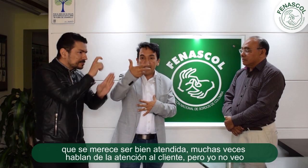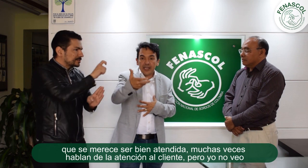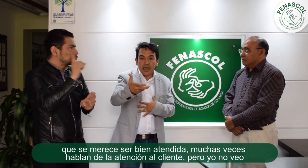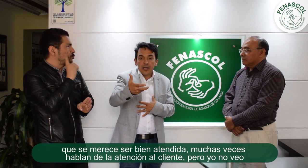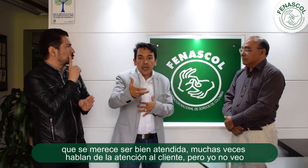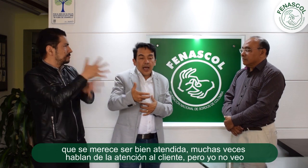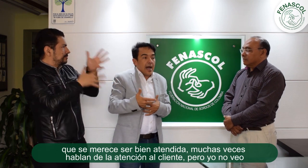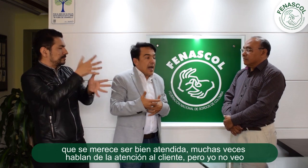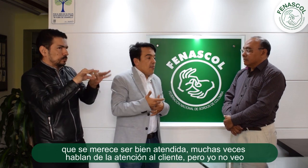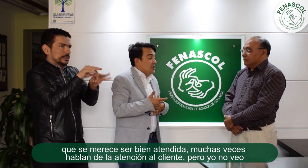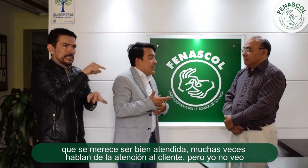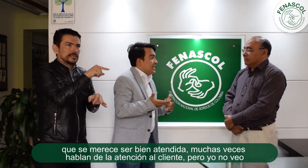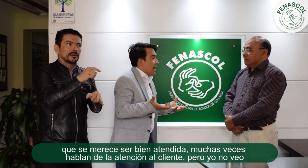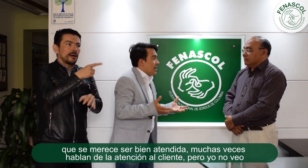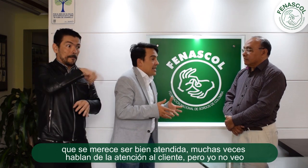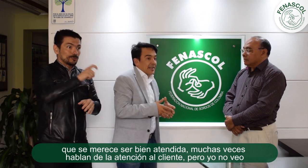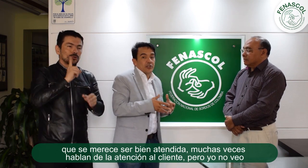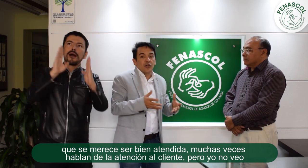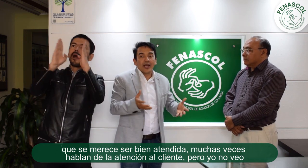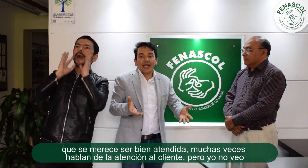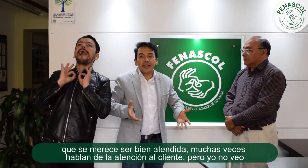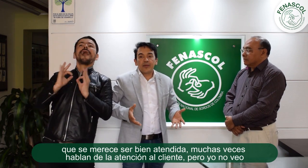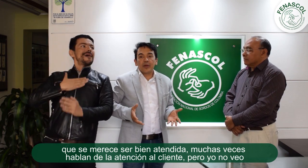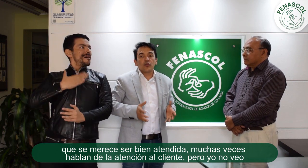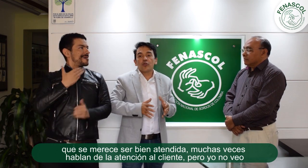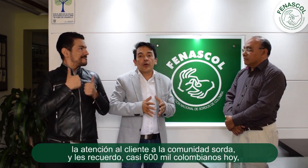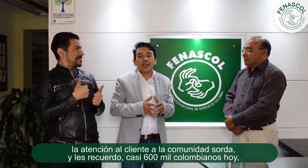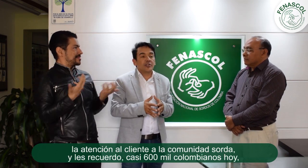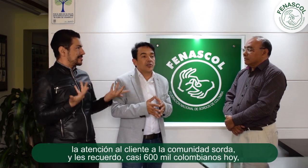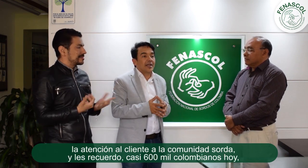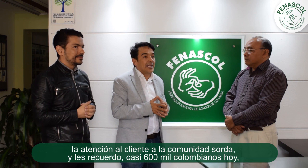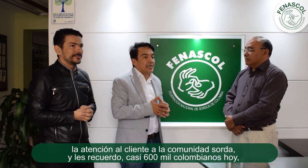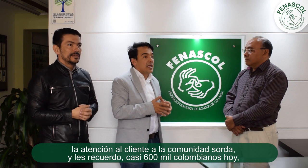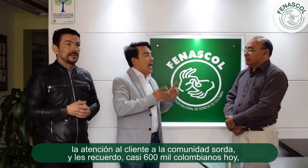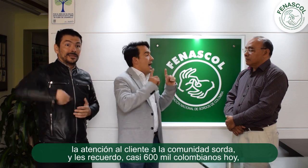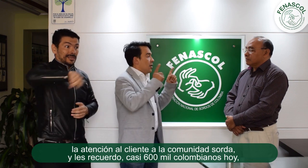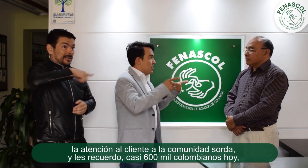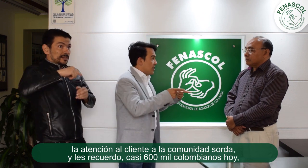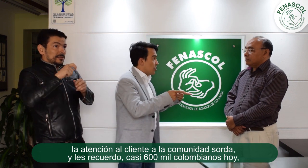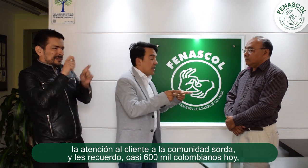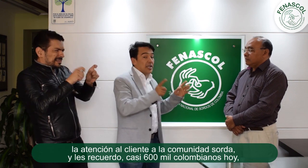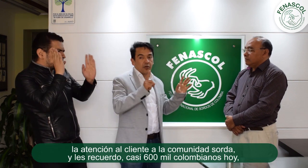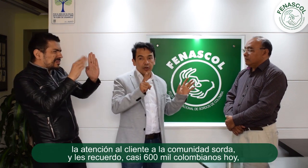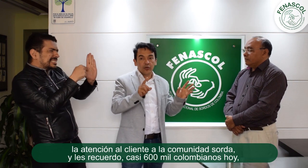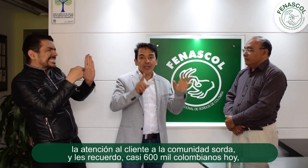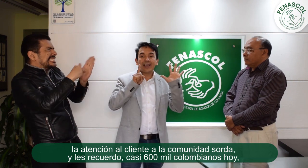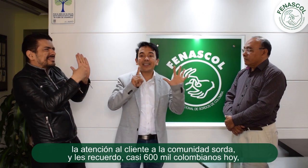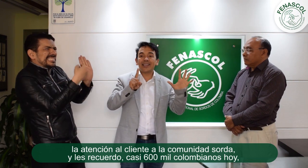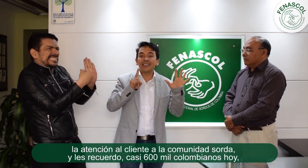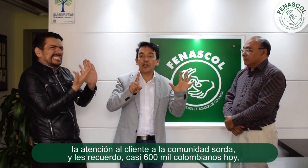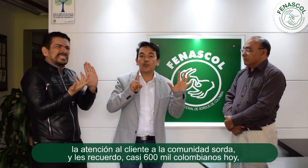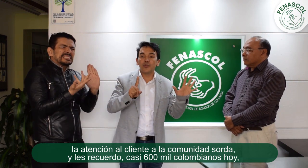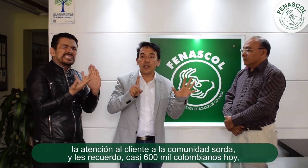ser bien atendida. Muchas veces hablan de la atención al cliente, pero yo no veo la atención al cliente a la comunidad sorda. Y les recuerdo,